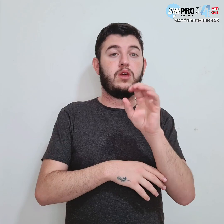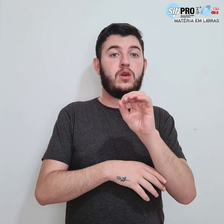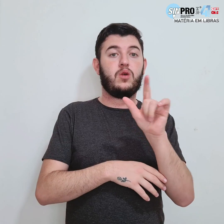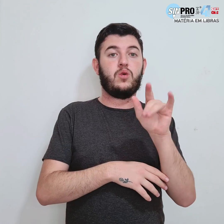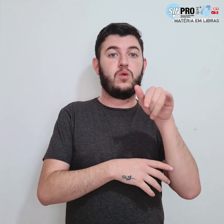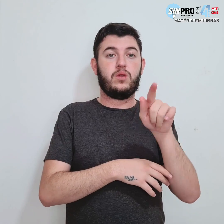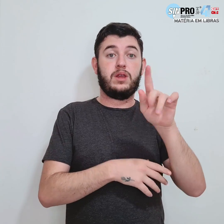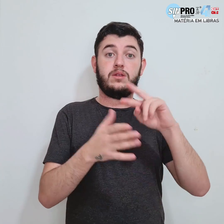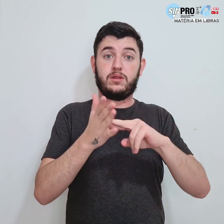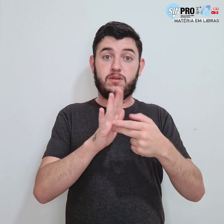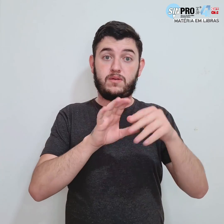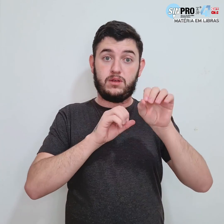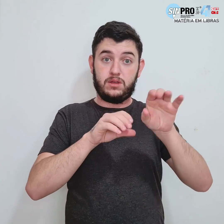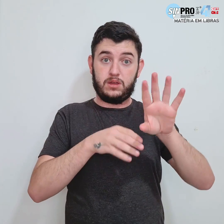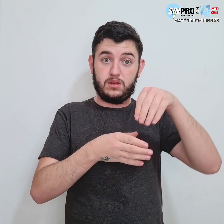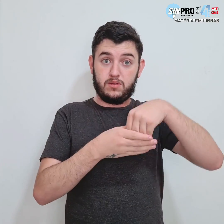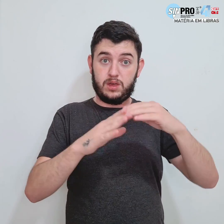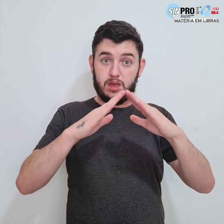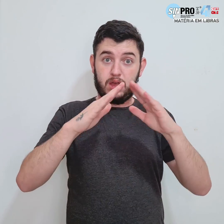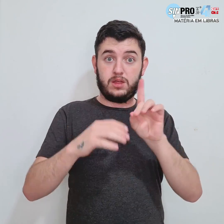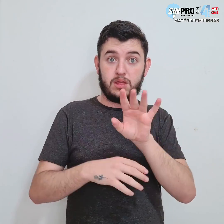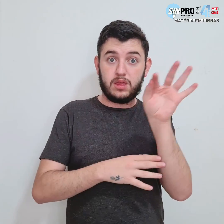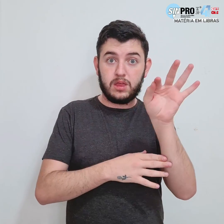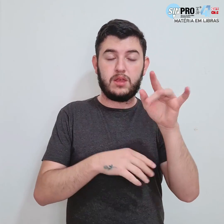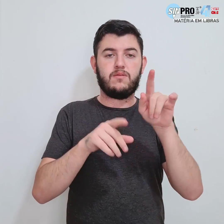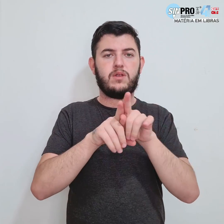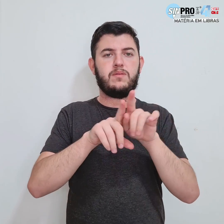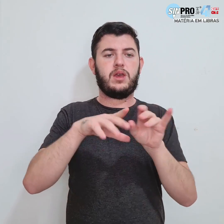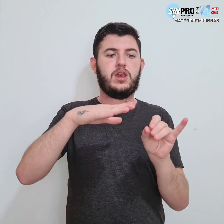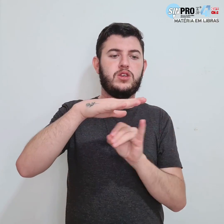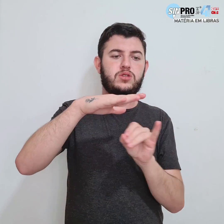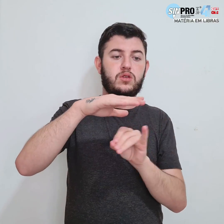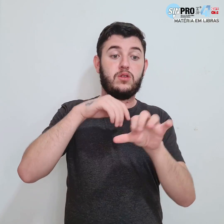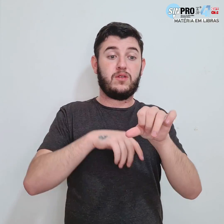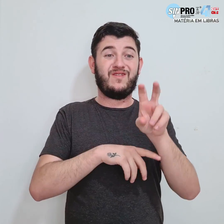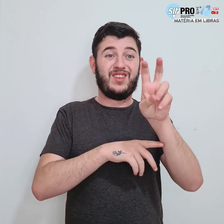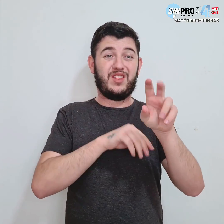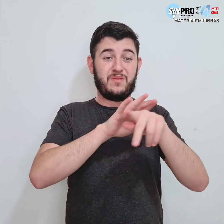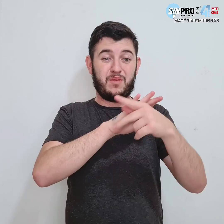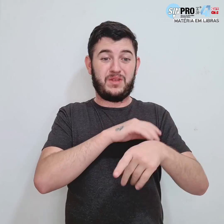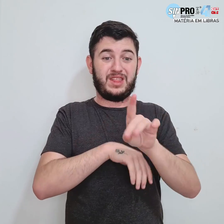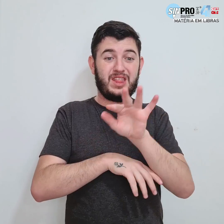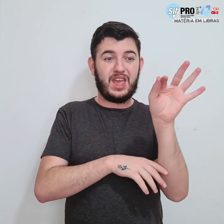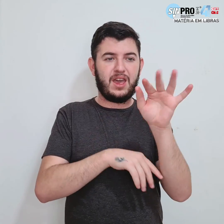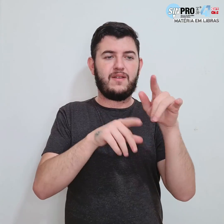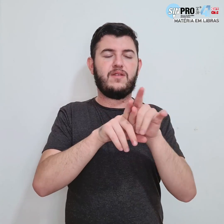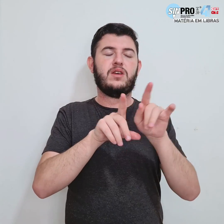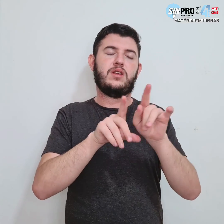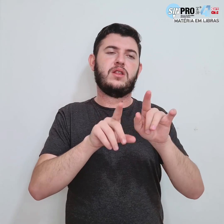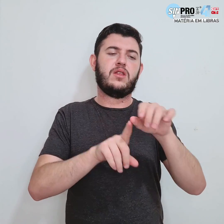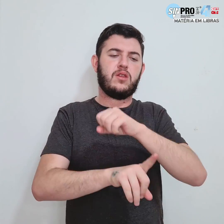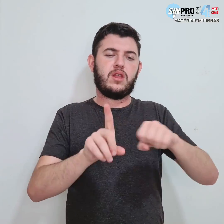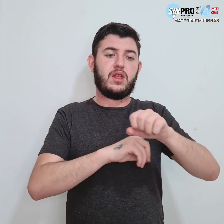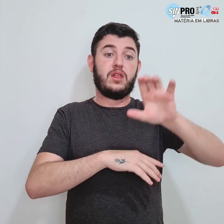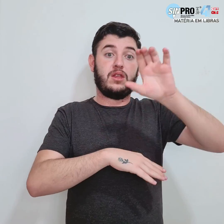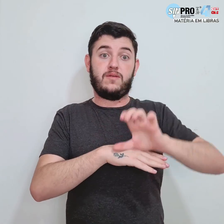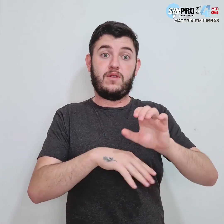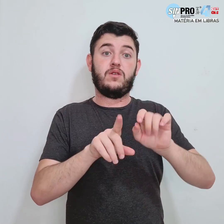Distrito Federal, foi a manifestação do repúdio de 95 instituições da sociedade civil e de defesa dos direitos da criança e